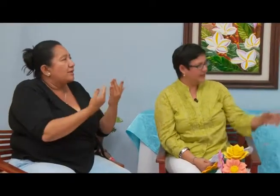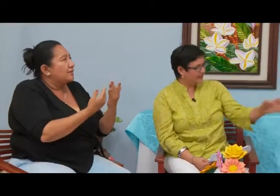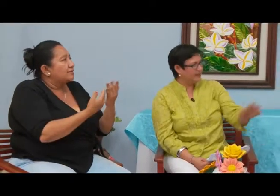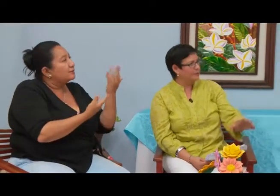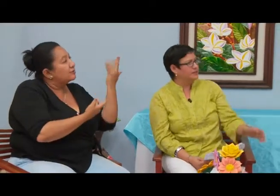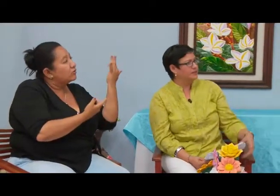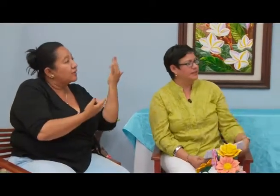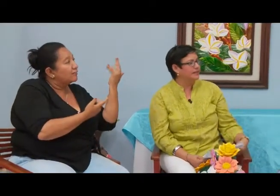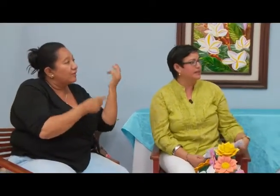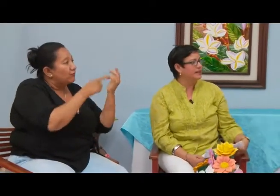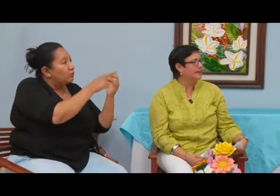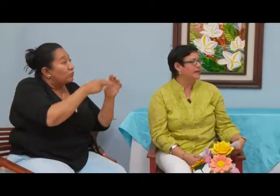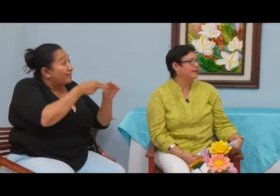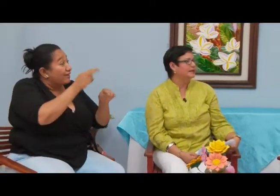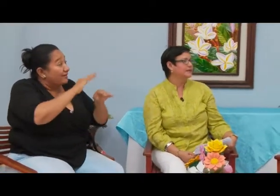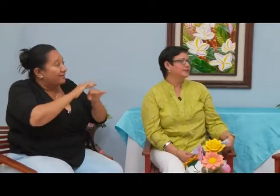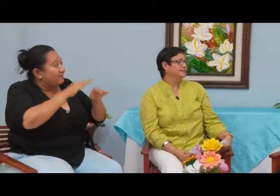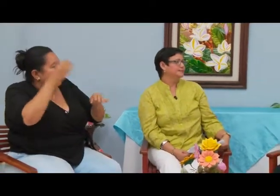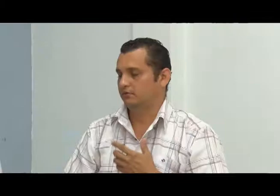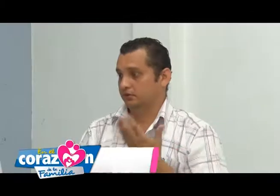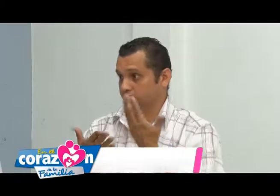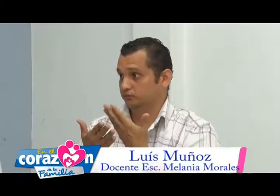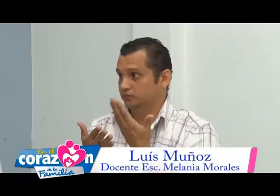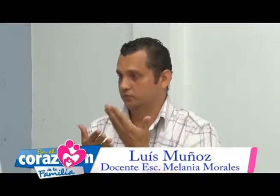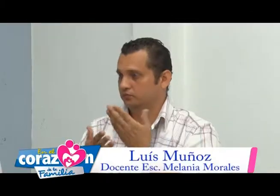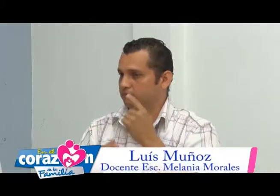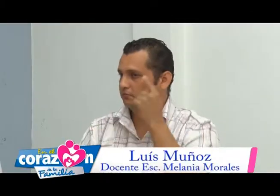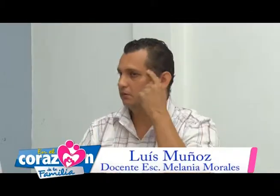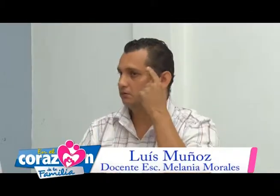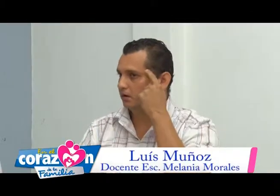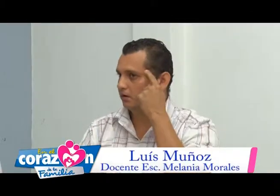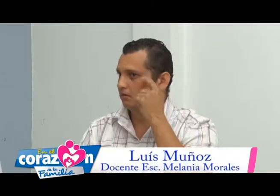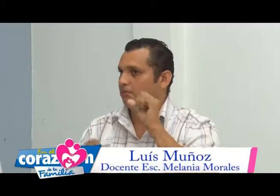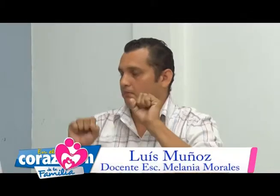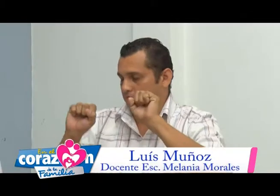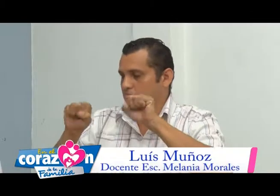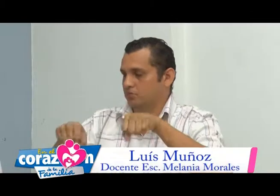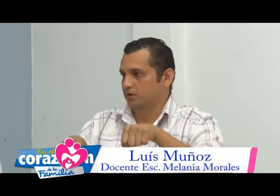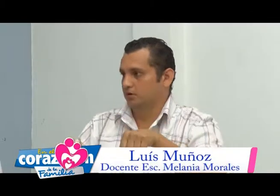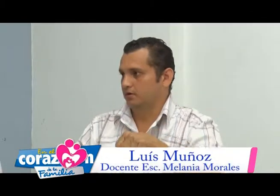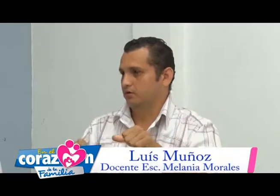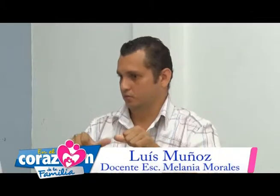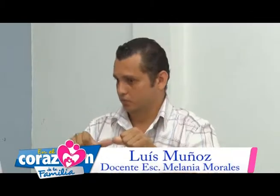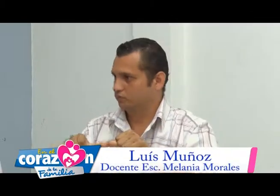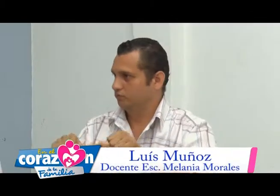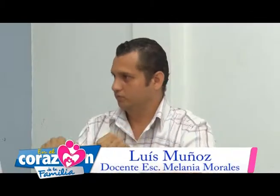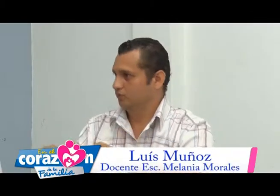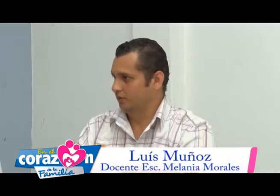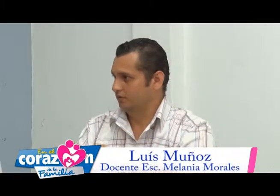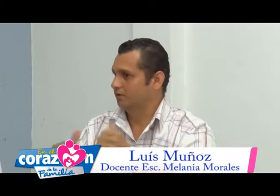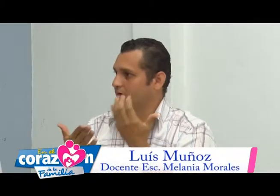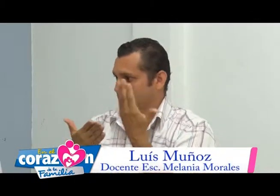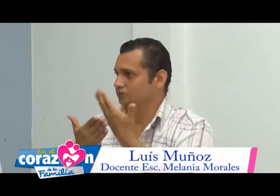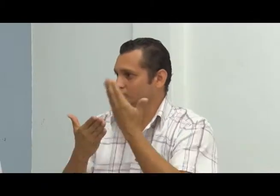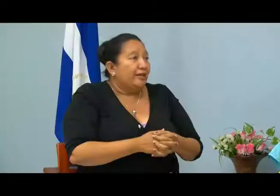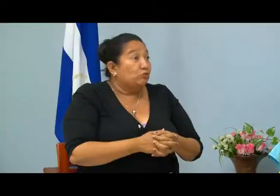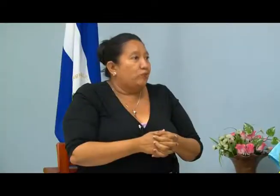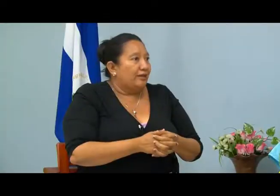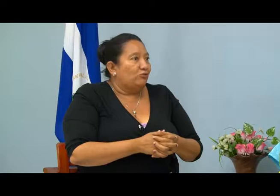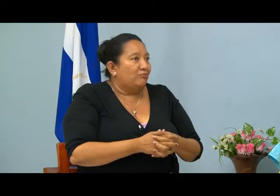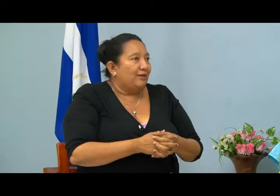expectativas ya que estás por salir de esta carrera? Bueno, yo estoy pensando esto, que puedo